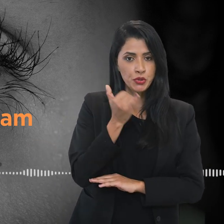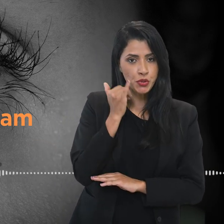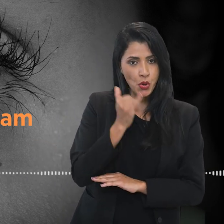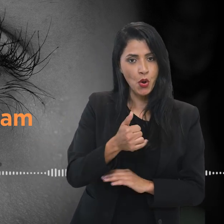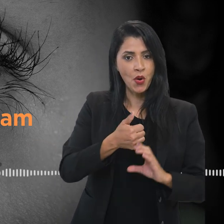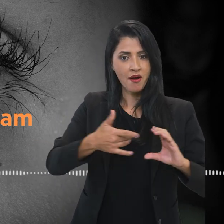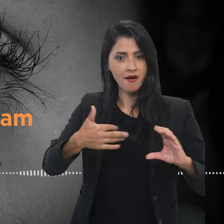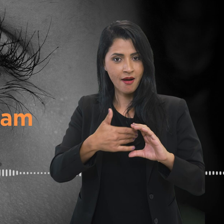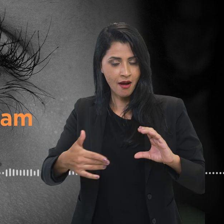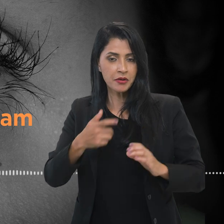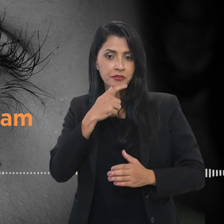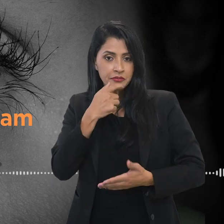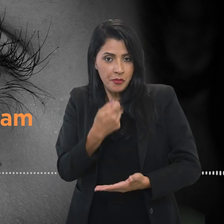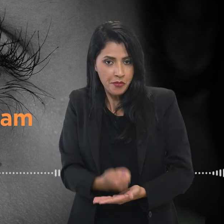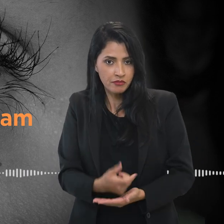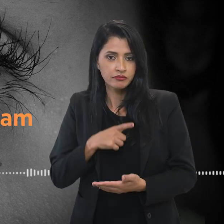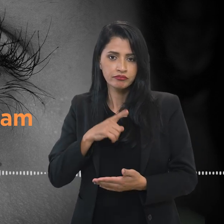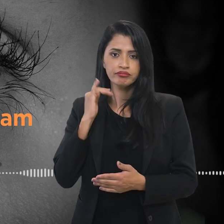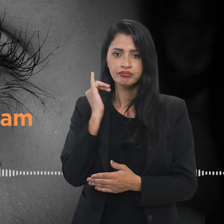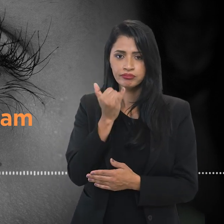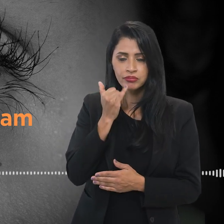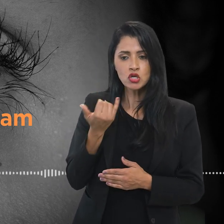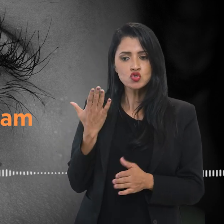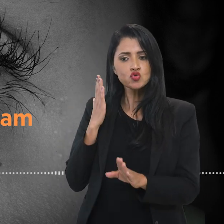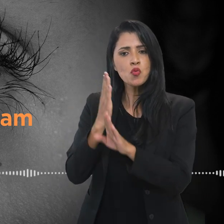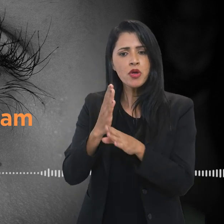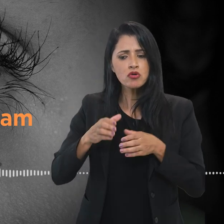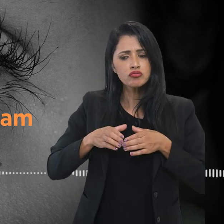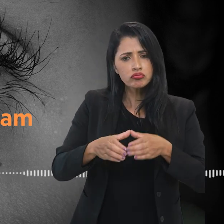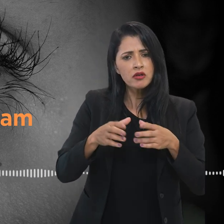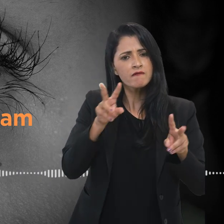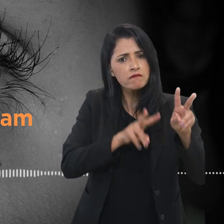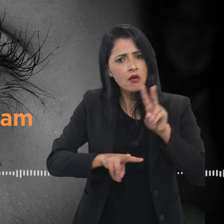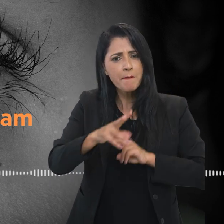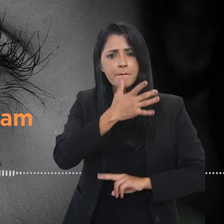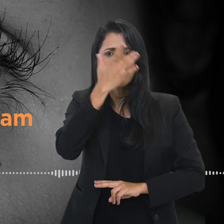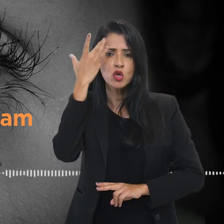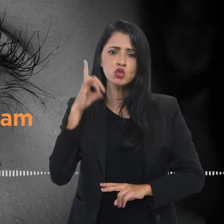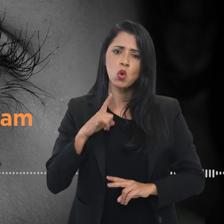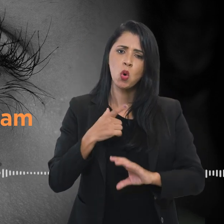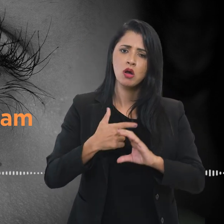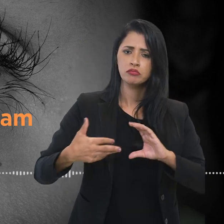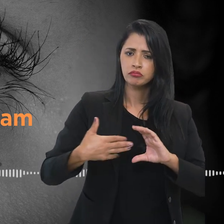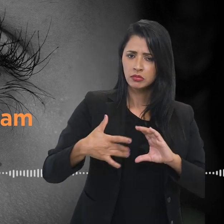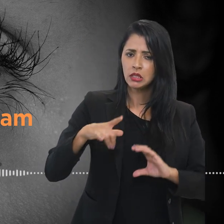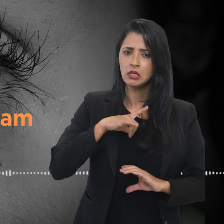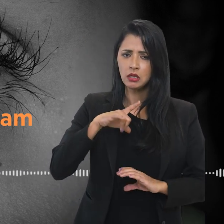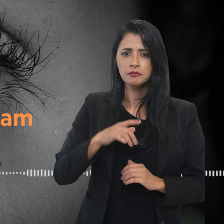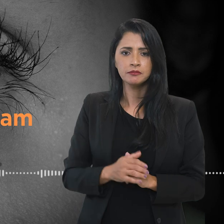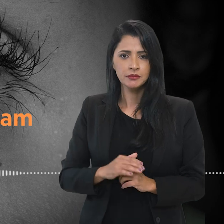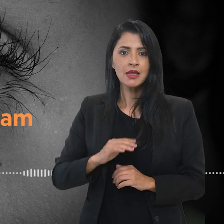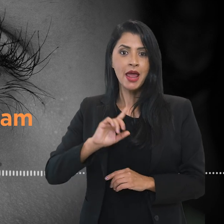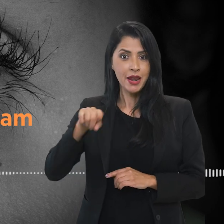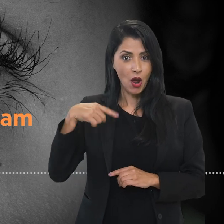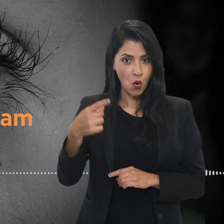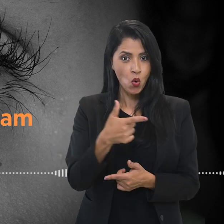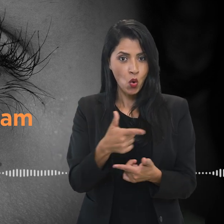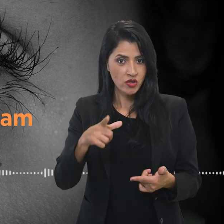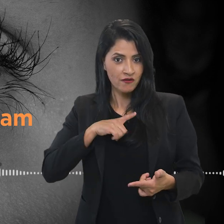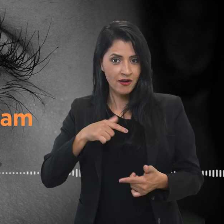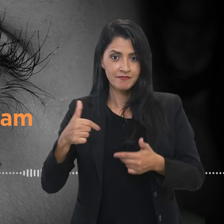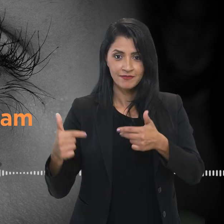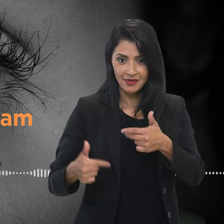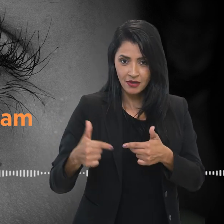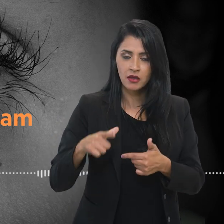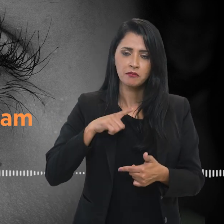Este episódio bônus faz parte da série Histórias Raras, podcast que narra a descoberta, o convívio e a luta por visibilidade de pessoas com